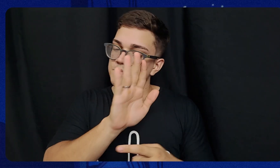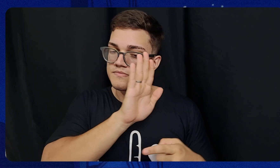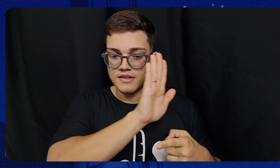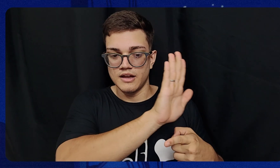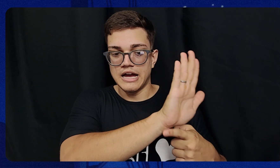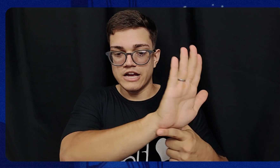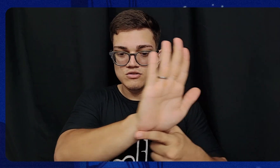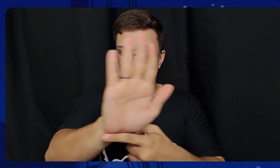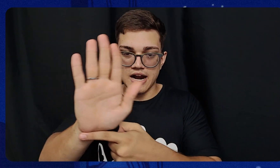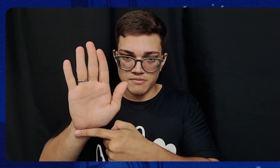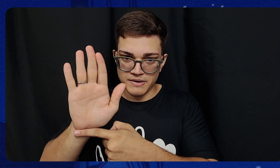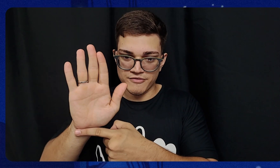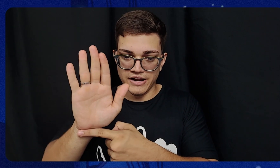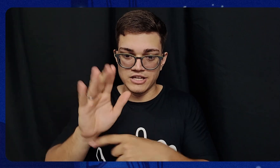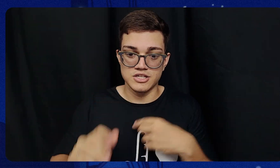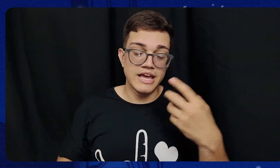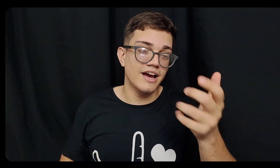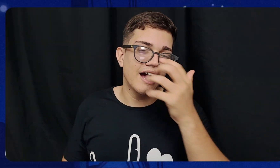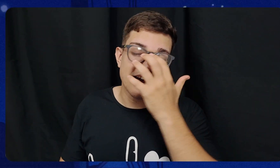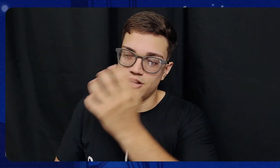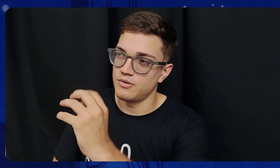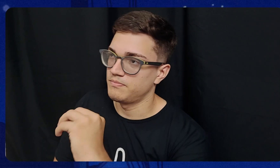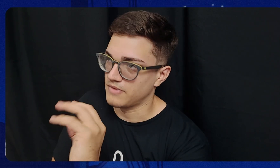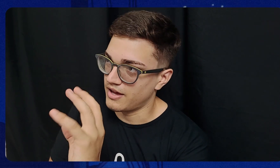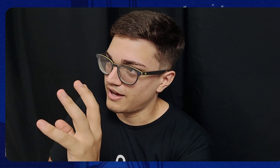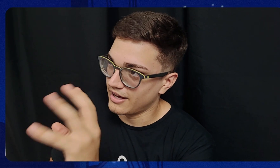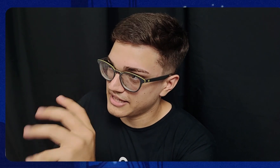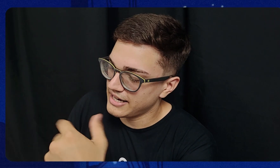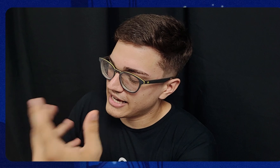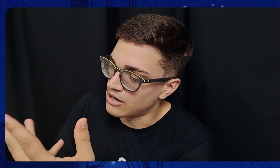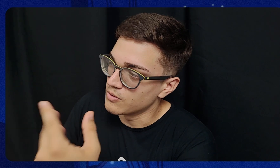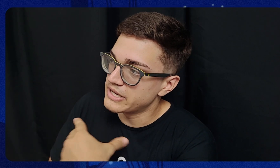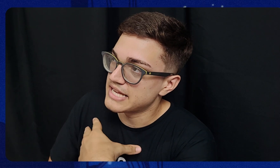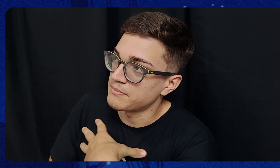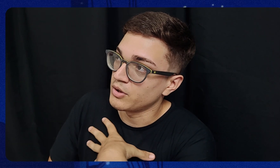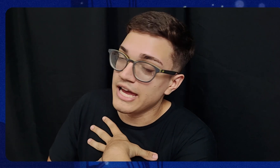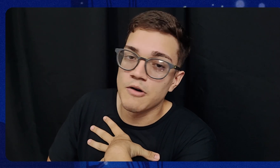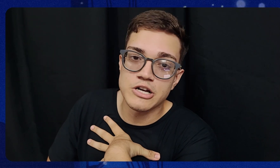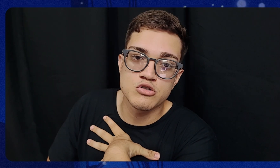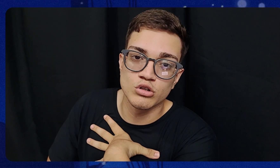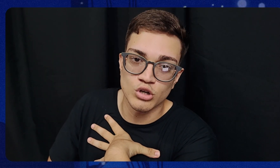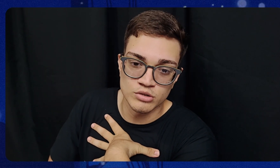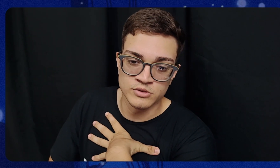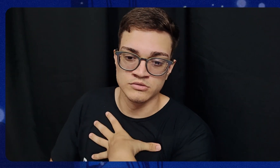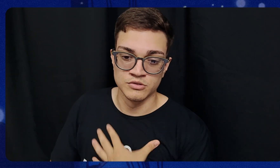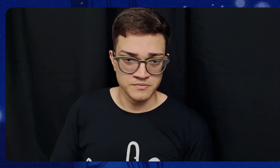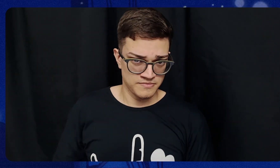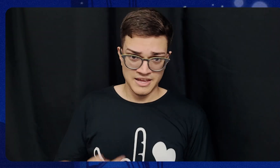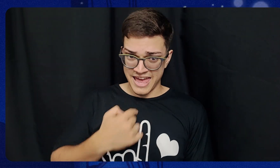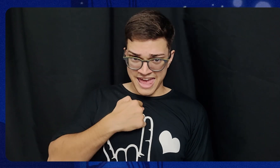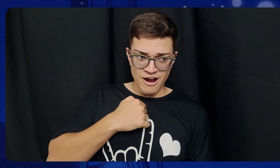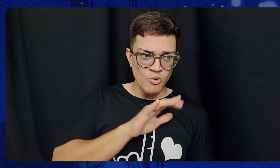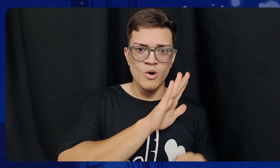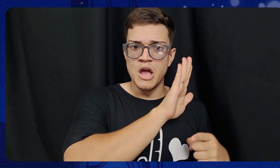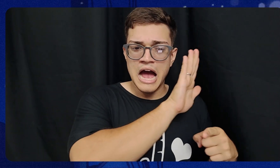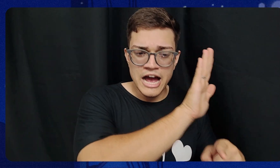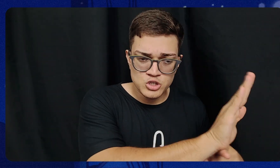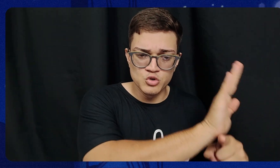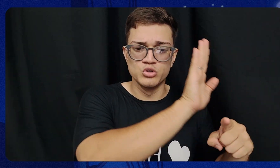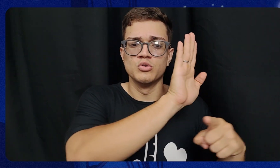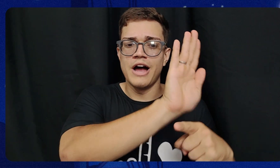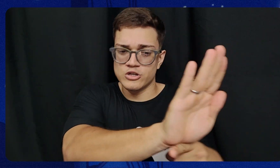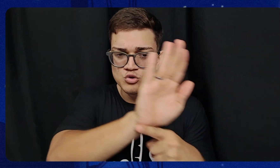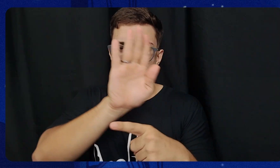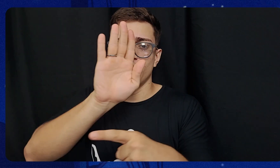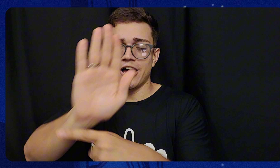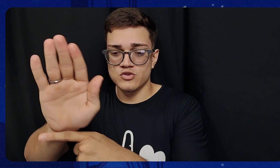saber. Ajudar pra frente, né? É até legal. Um exemplo. Eu ajudo todo mundo. Eu